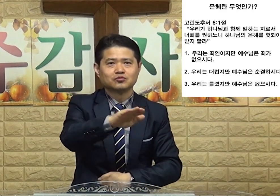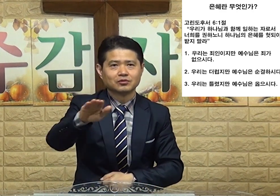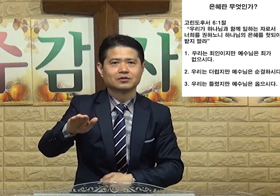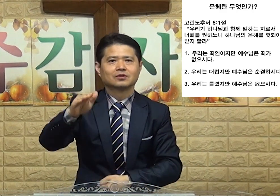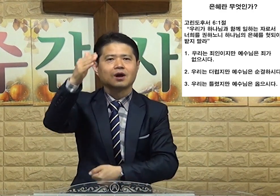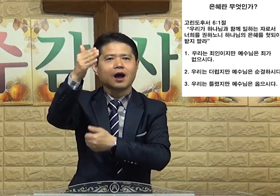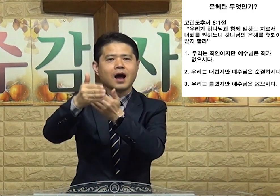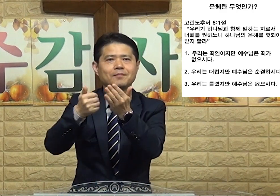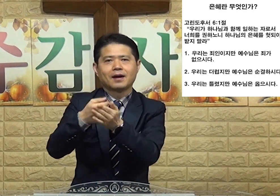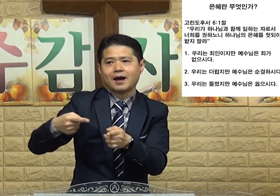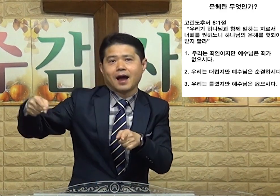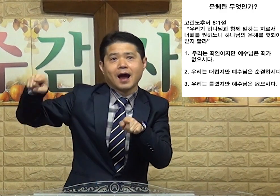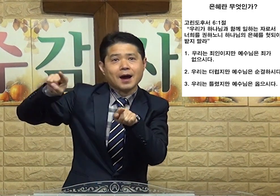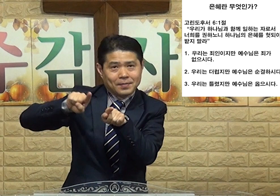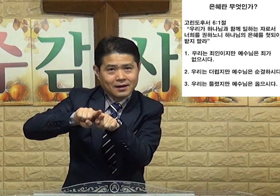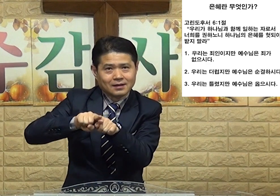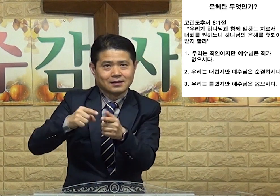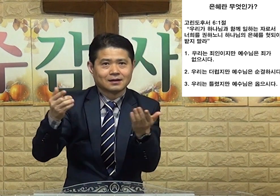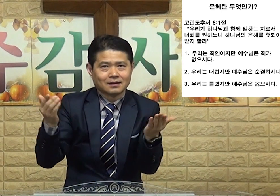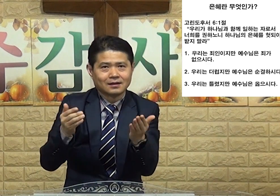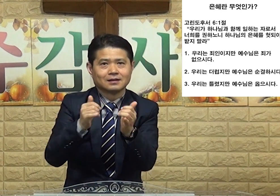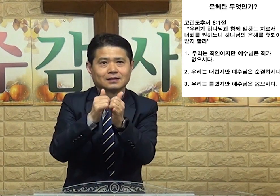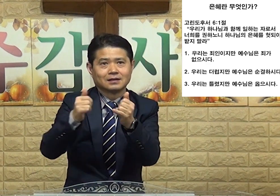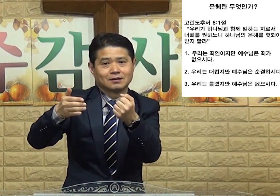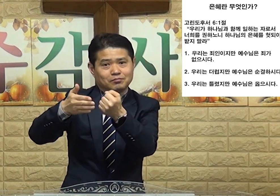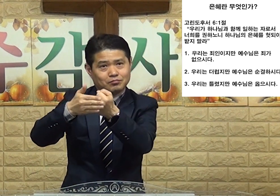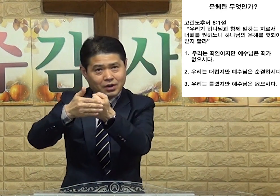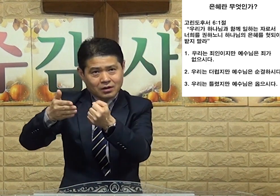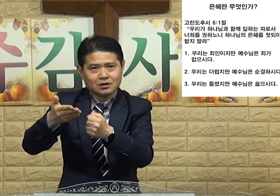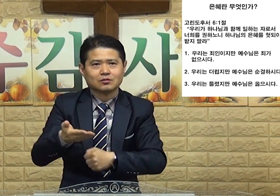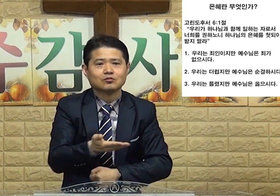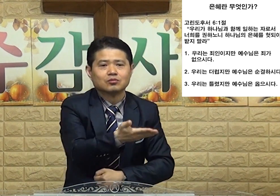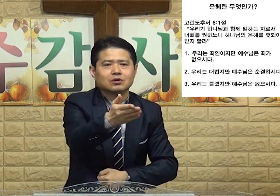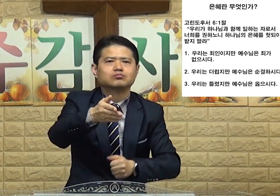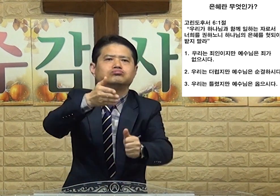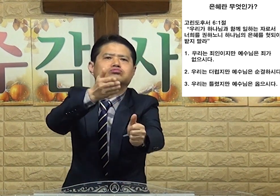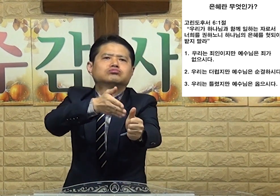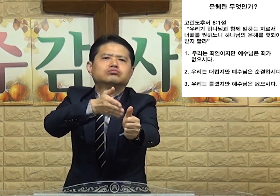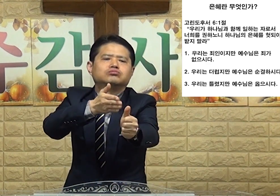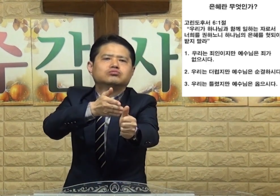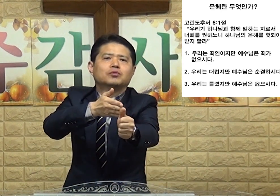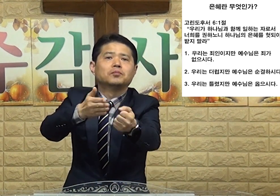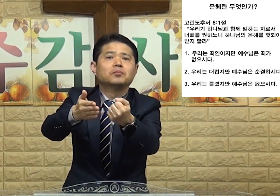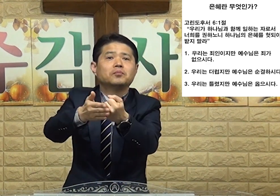1절에 우리가 하나님과 함께 일하는 자로서 너희를 권하노니